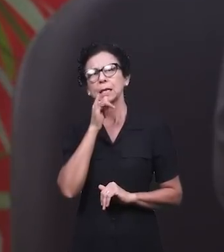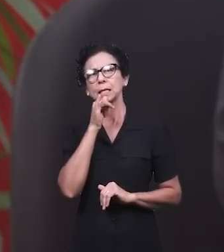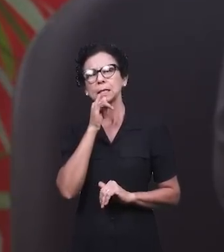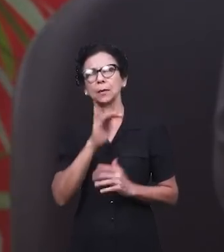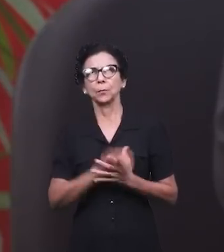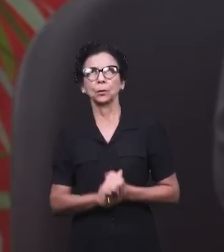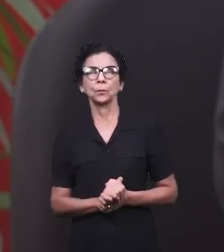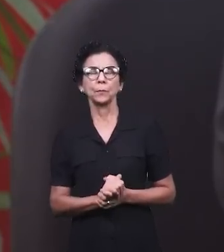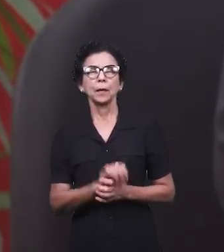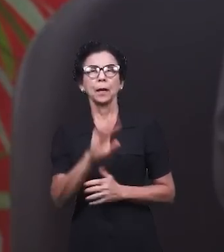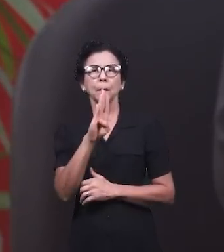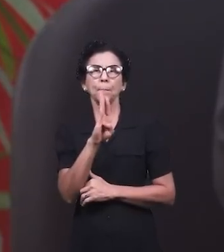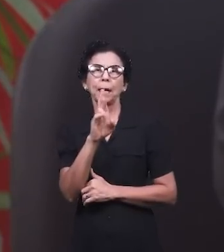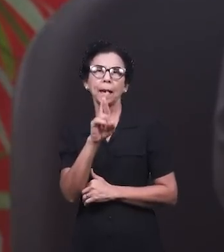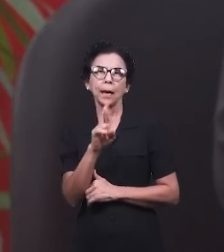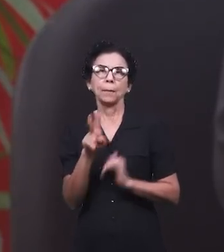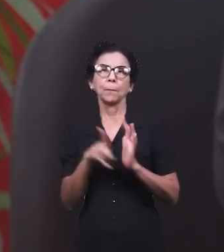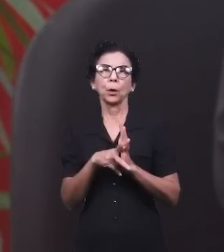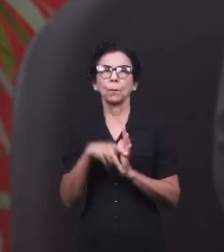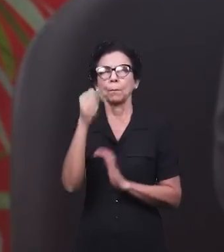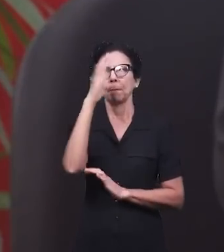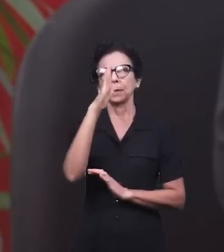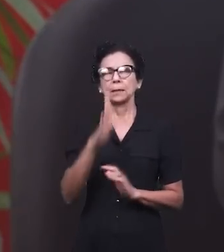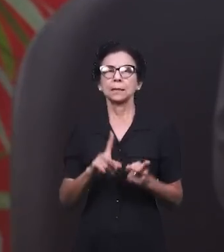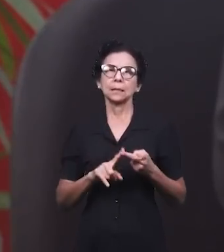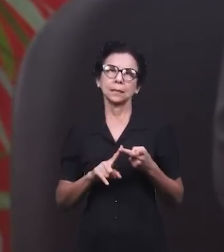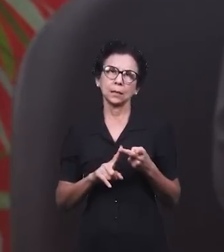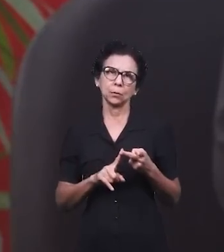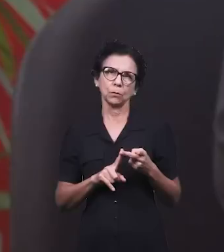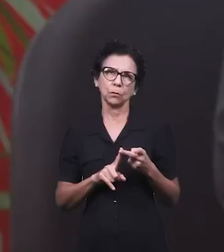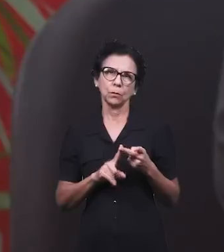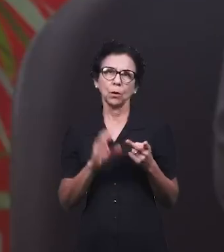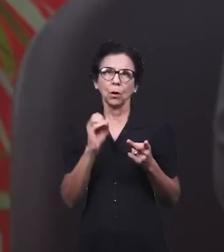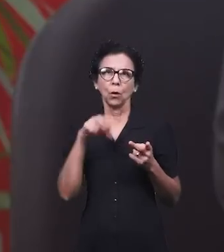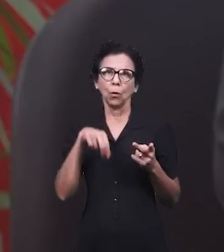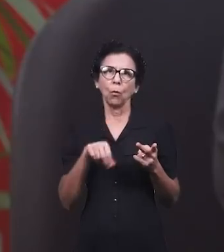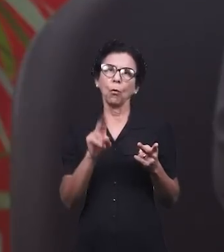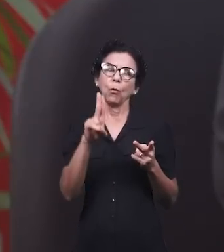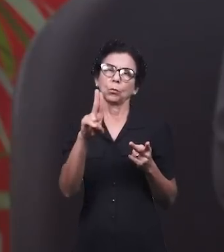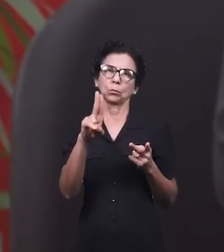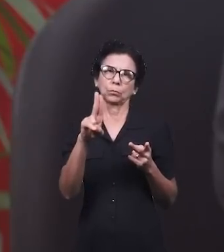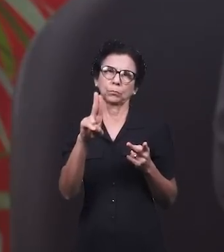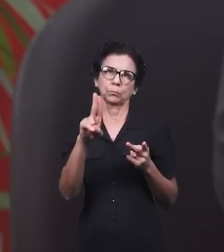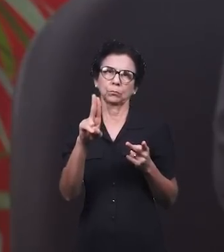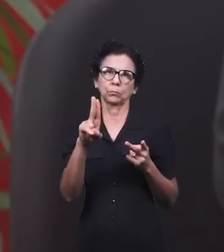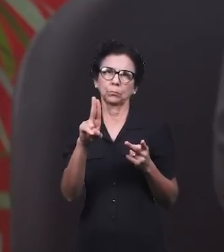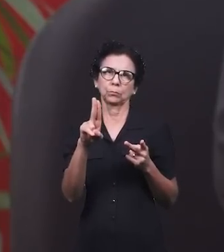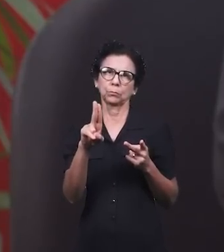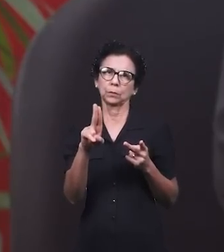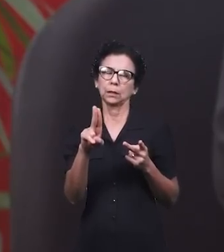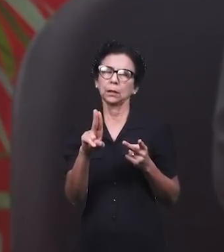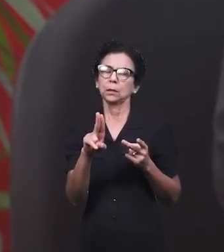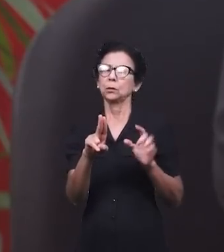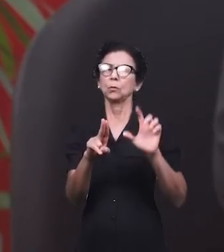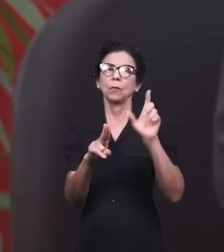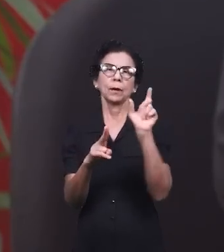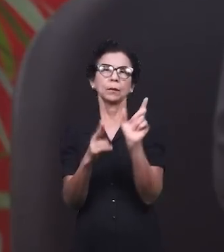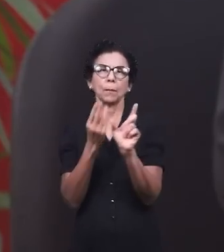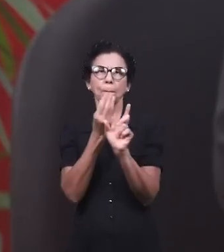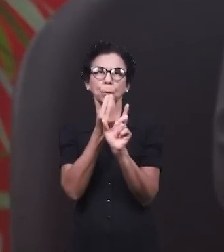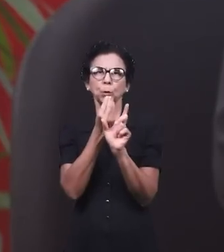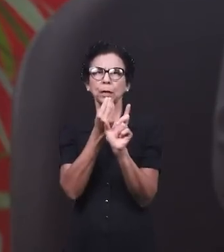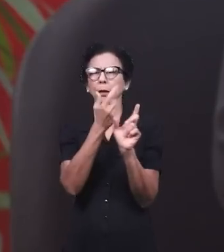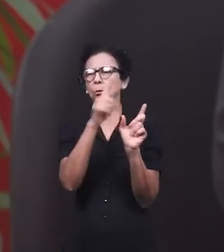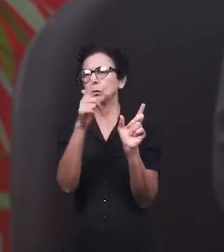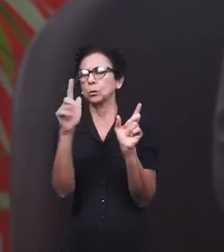de sigla. Por exemplo, BR é de Brasil, ONU, Organização das Nações Unidas. Então, não é as ONUs, não